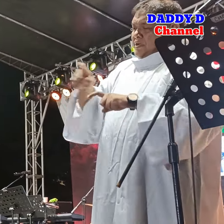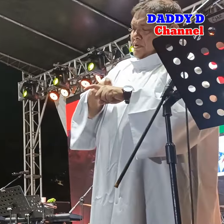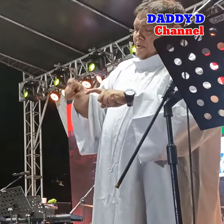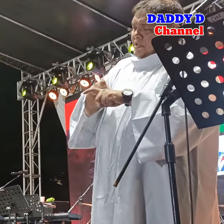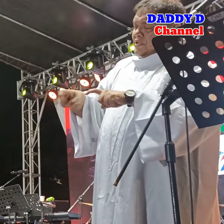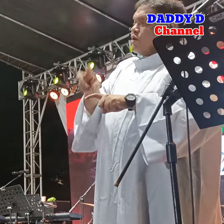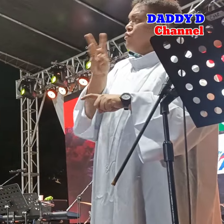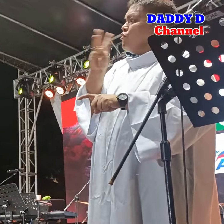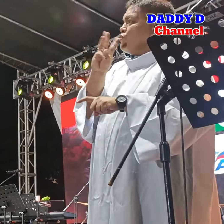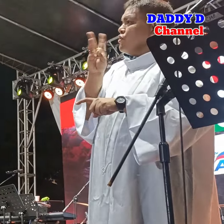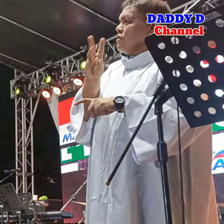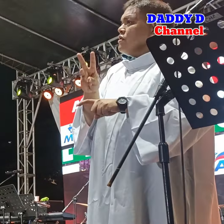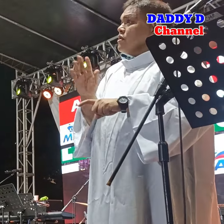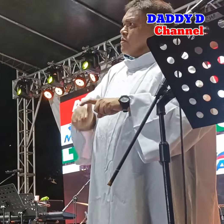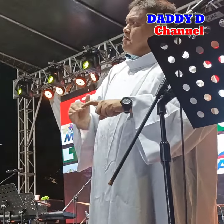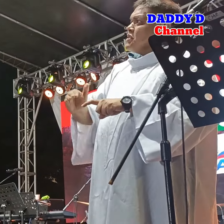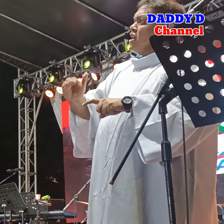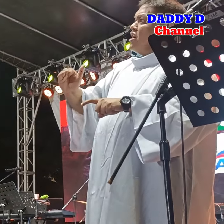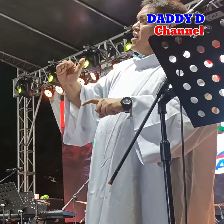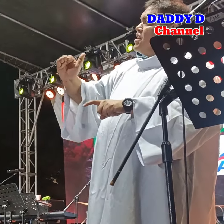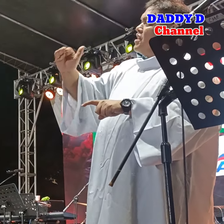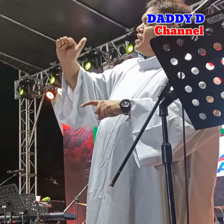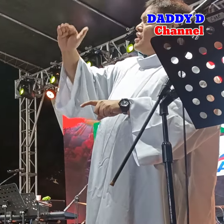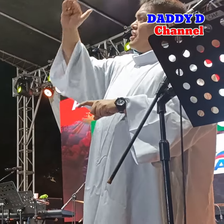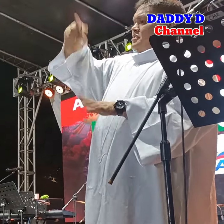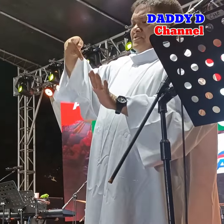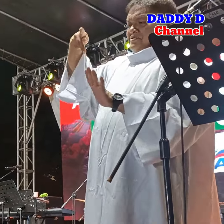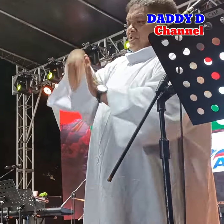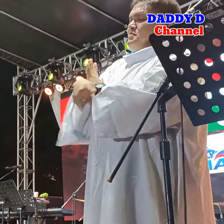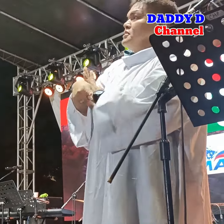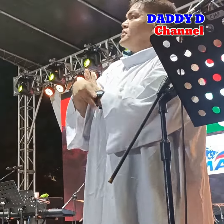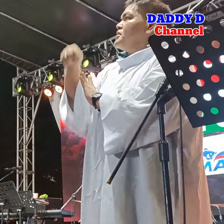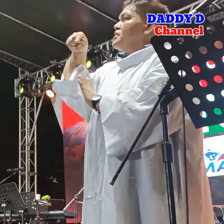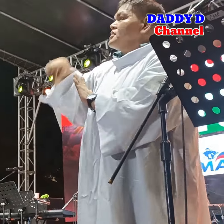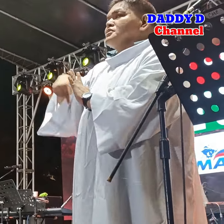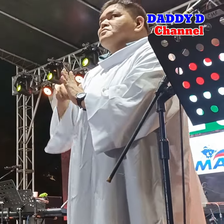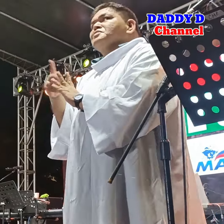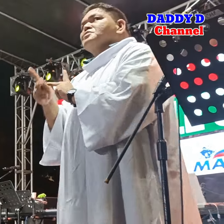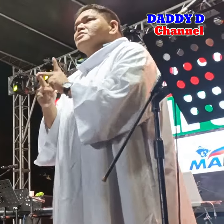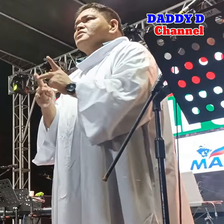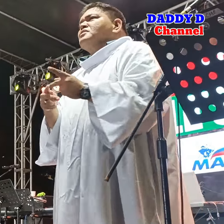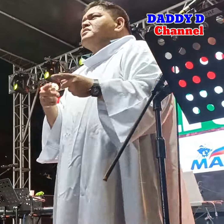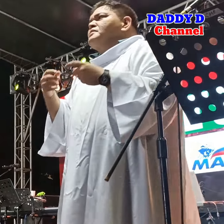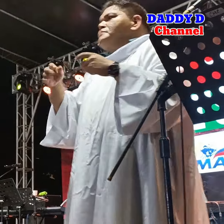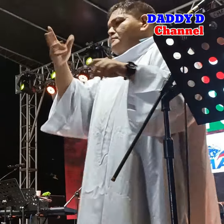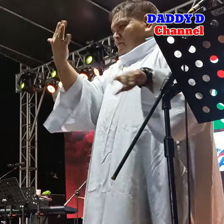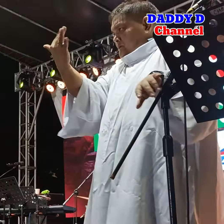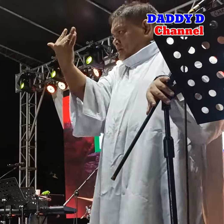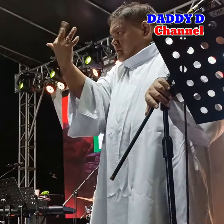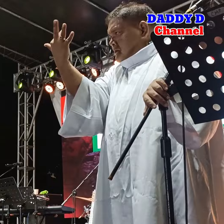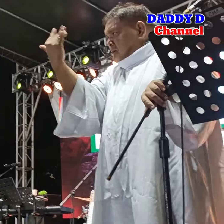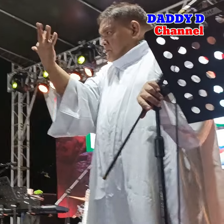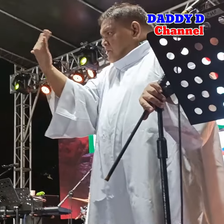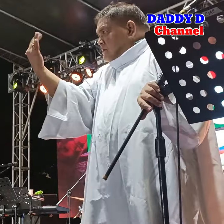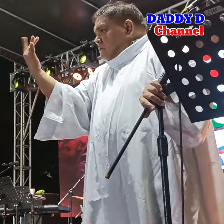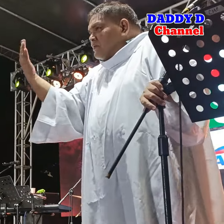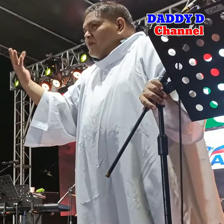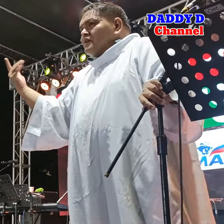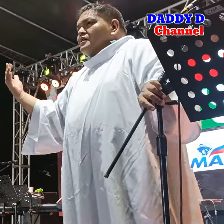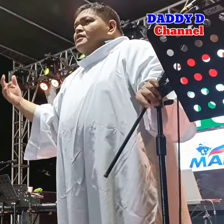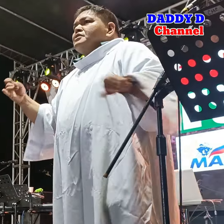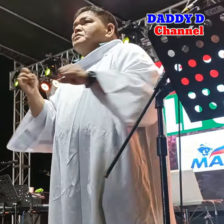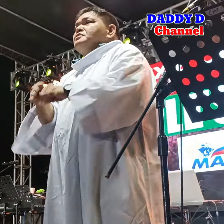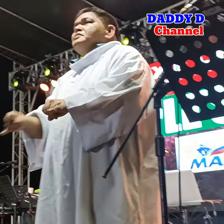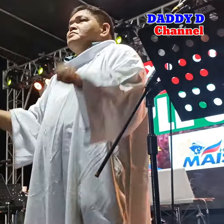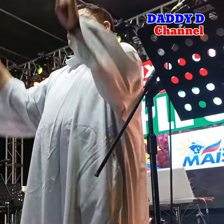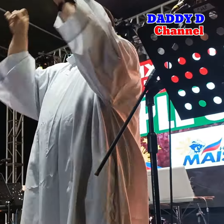kuryente, pagtataas ng kriminalidad dito sa Pilipinas, itong mga numero na to dapat importante